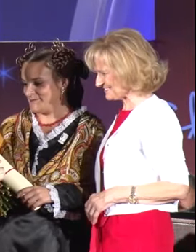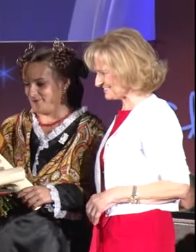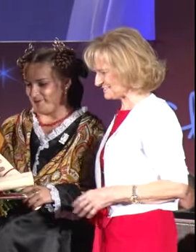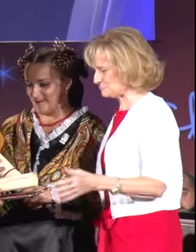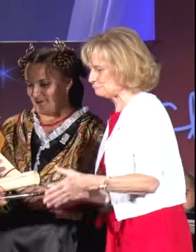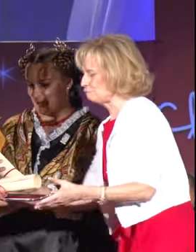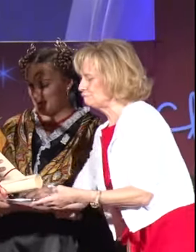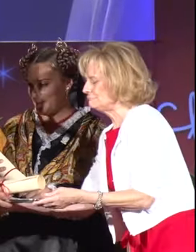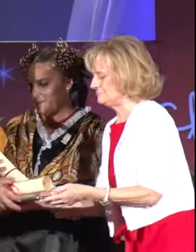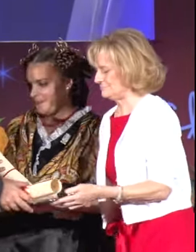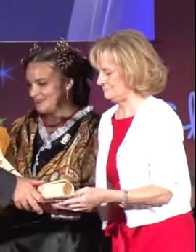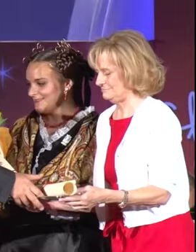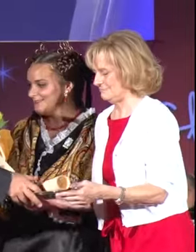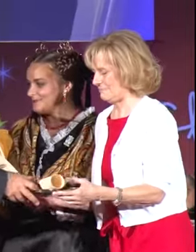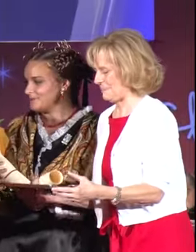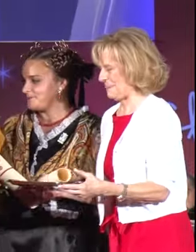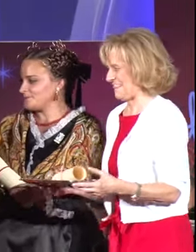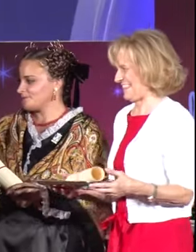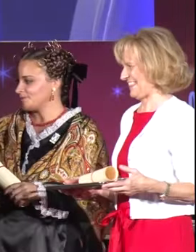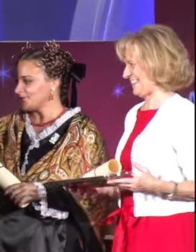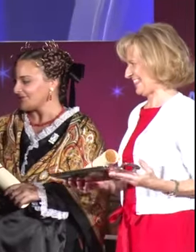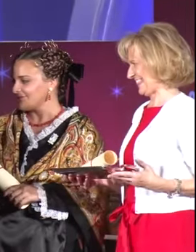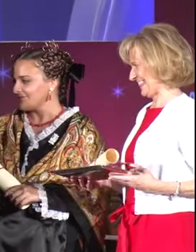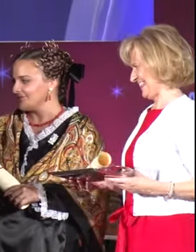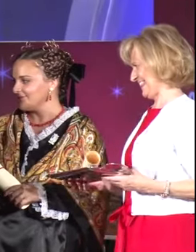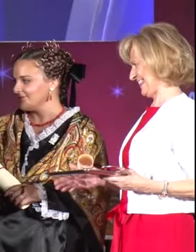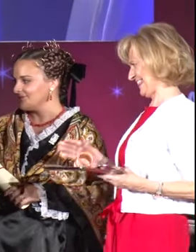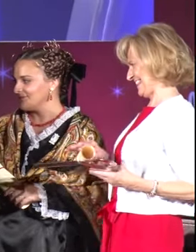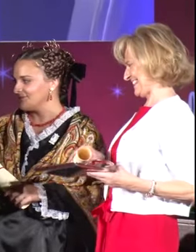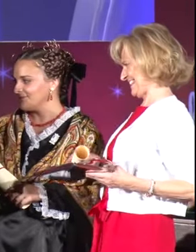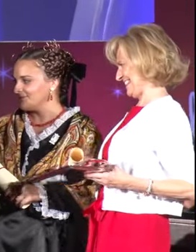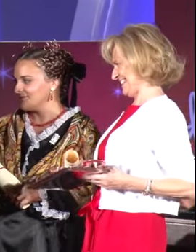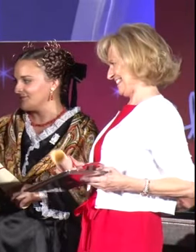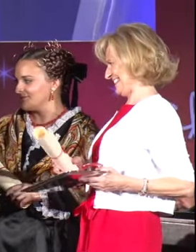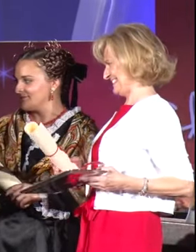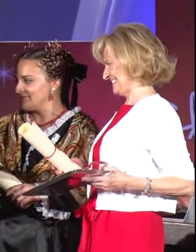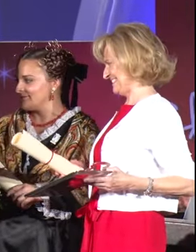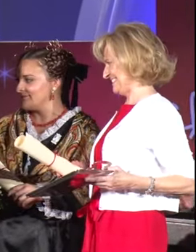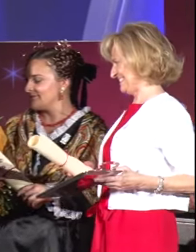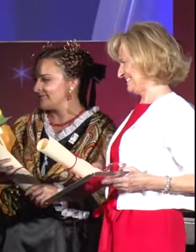¡Blanca Pérez!